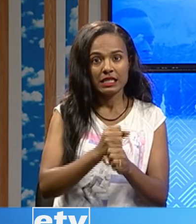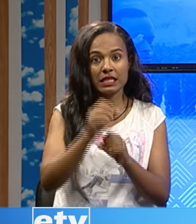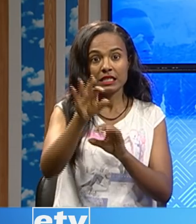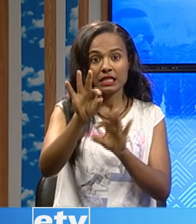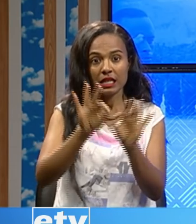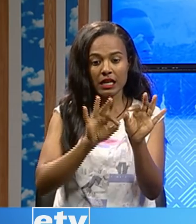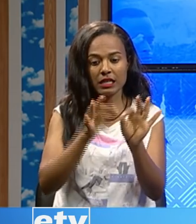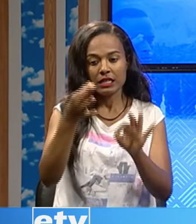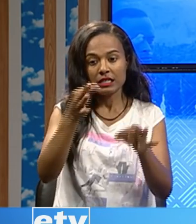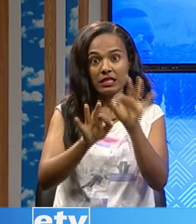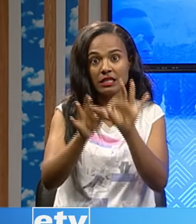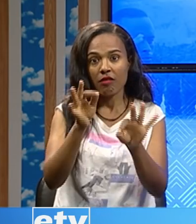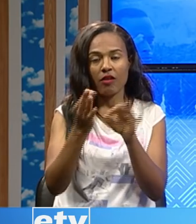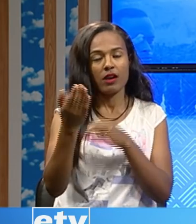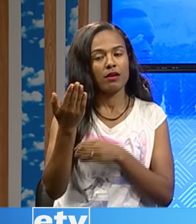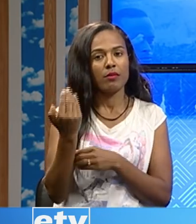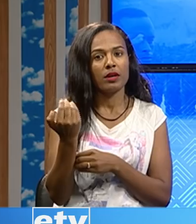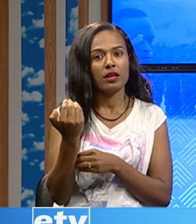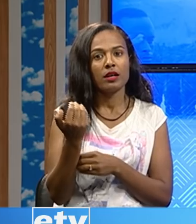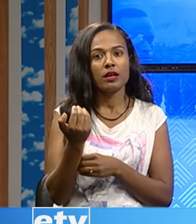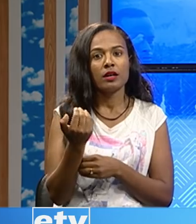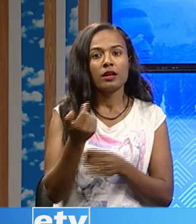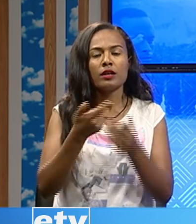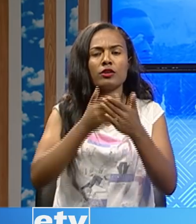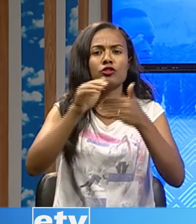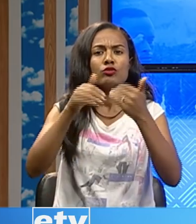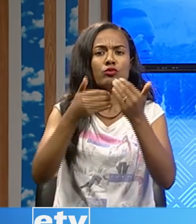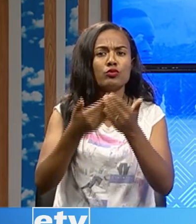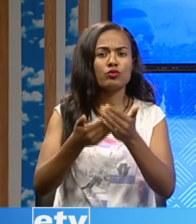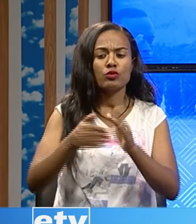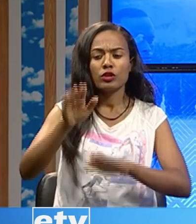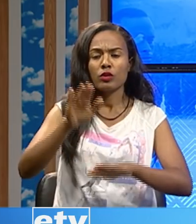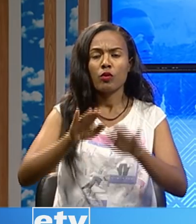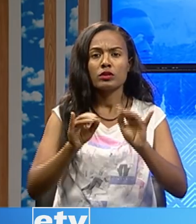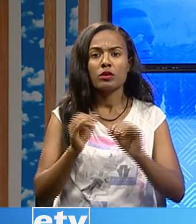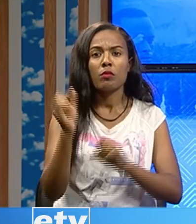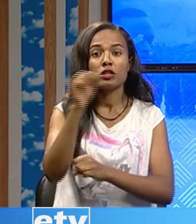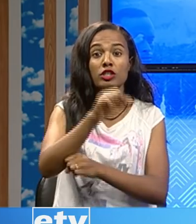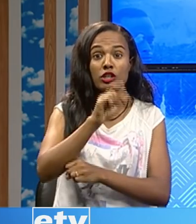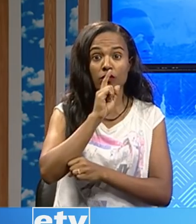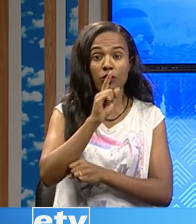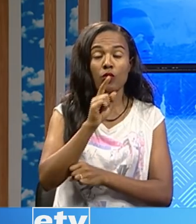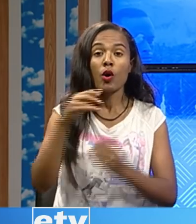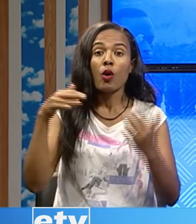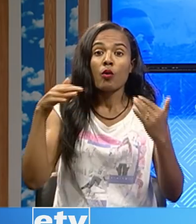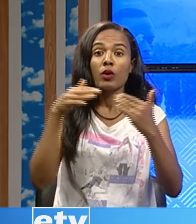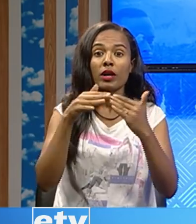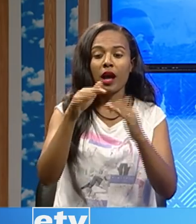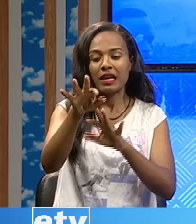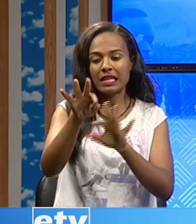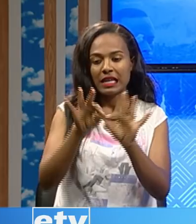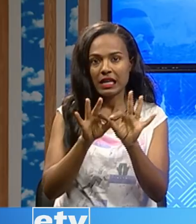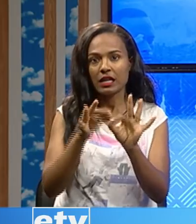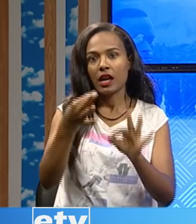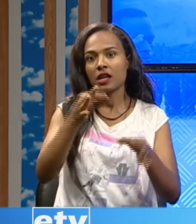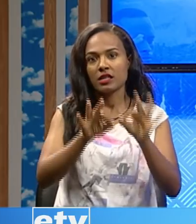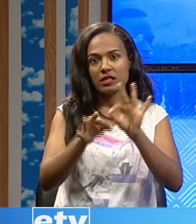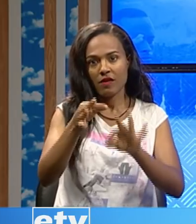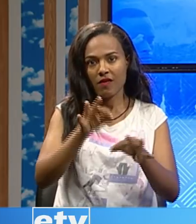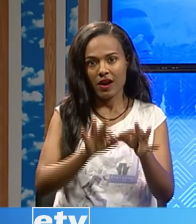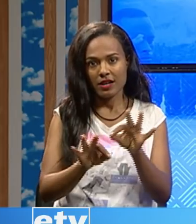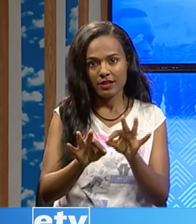ሲቀደድ ሲሰፋ ነበር። እንደው ዝም ብሎ እየተጓዘ ማሸነፍ የሚባል ነገር አይደለም። ውጊያ ይቀደዳል ይሰፋል።